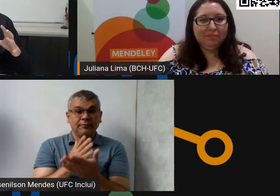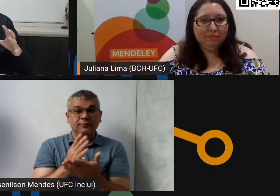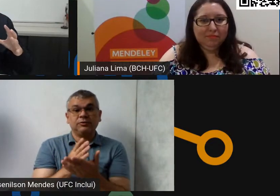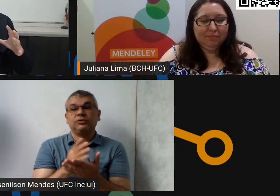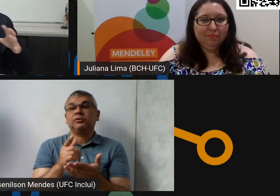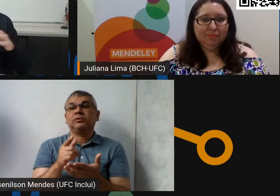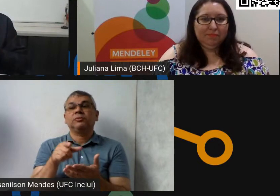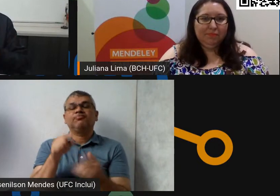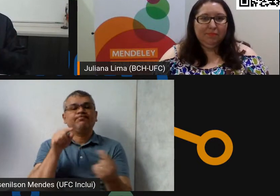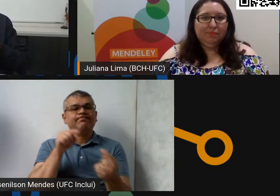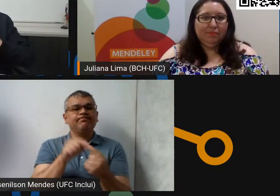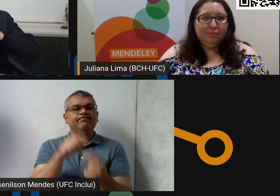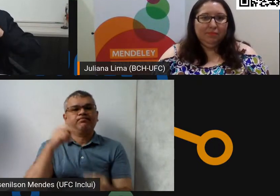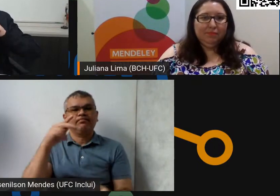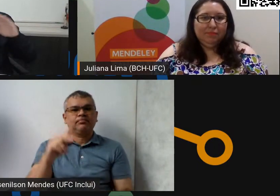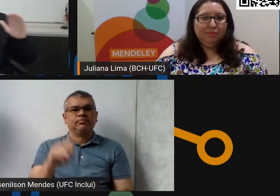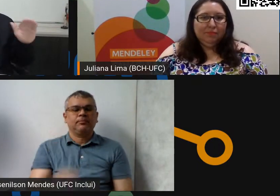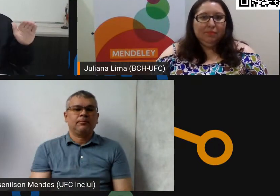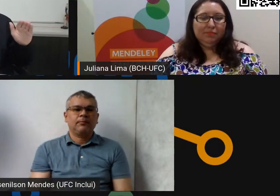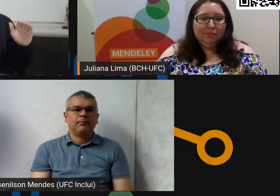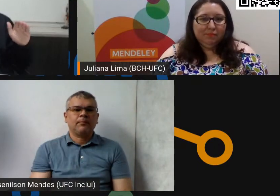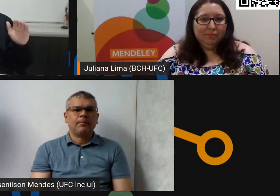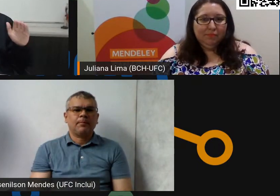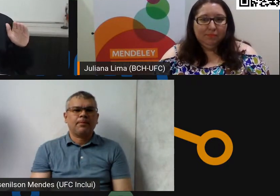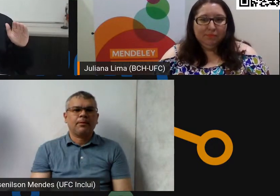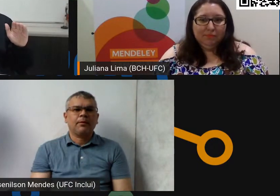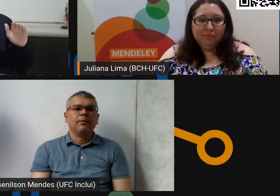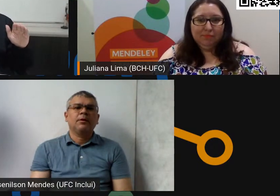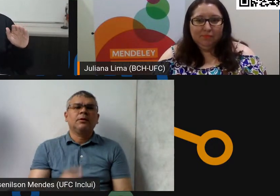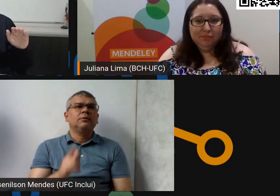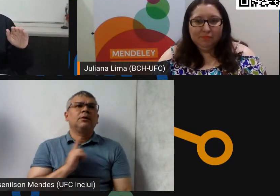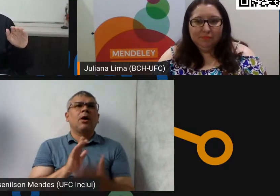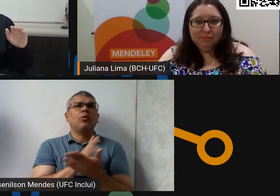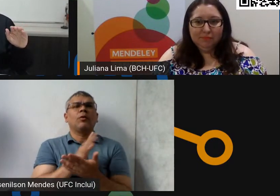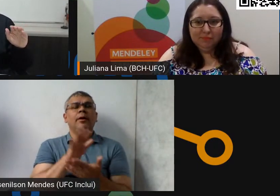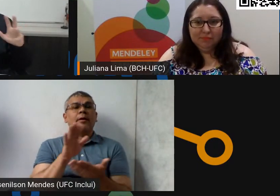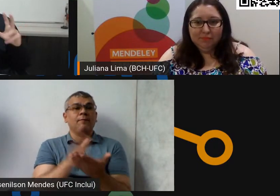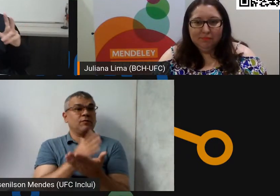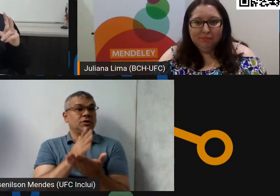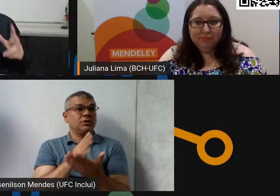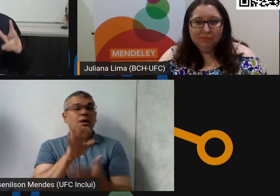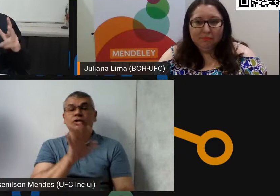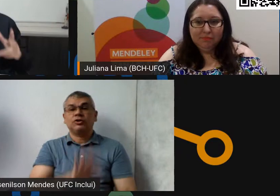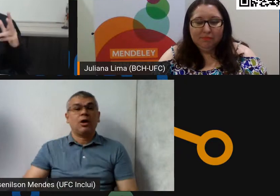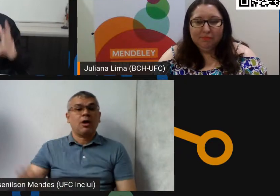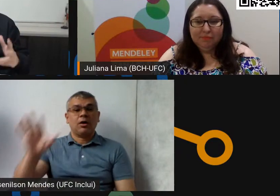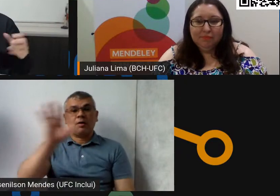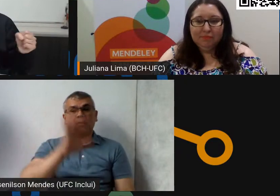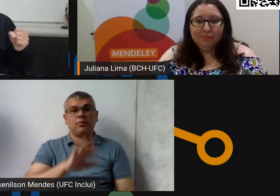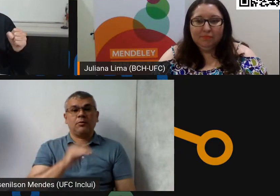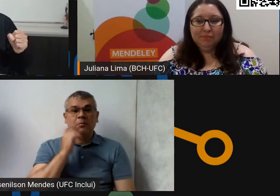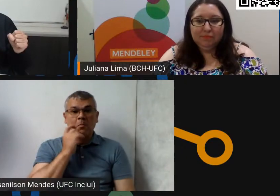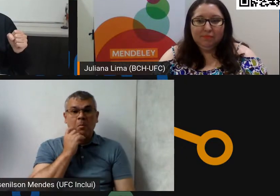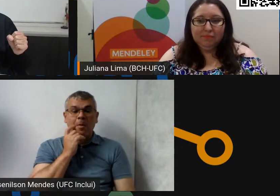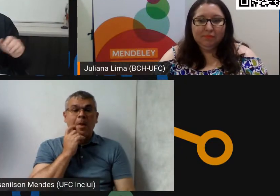gerais que publicam praticamente em todas as áreas, certo? que o cientista não pode deixar de